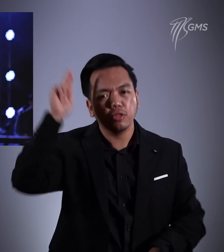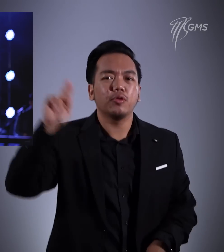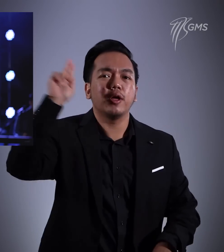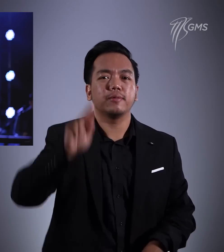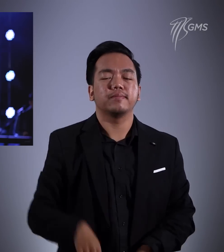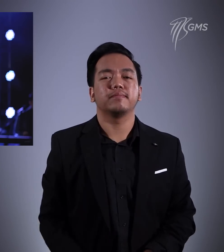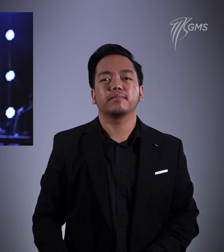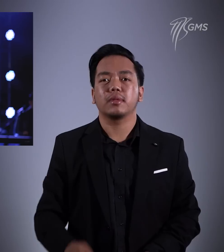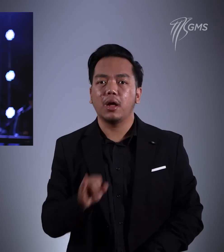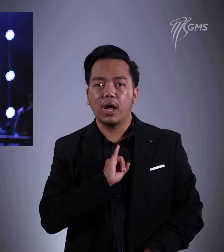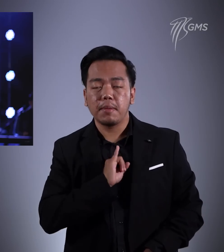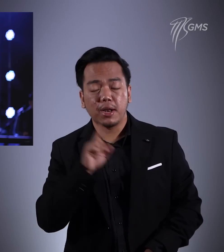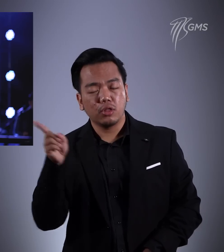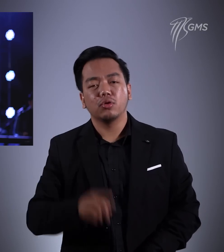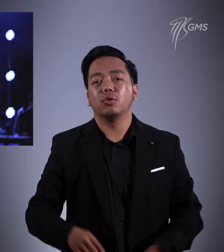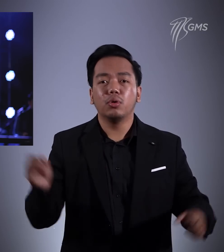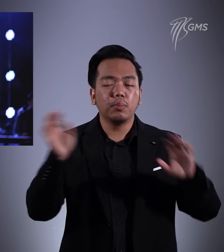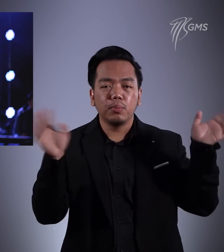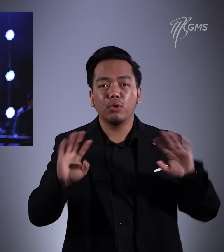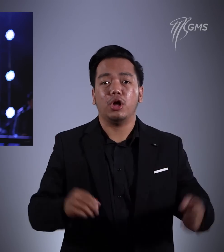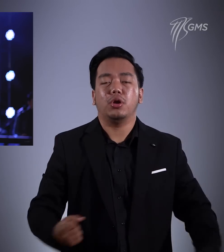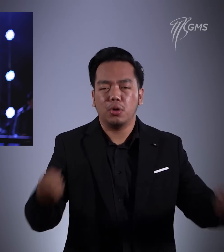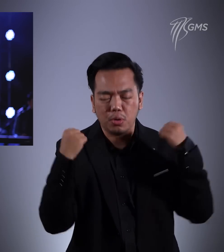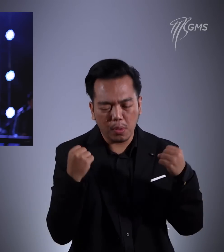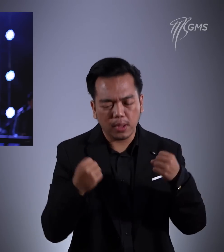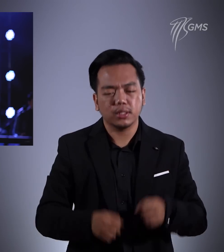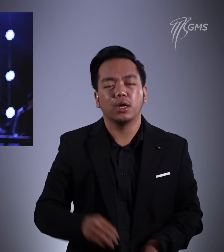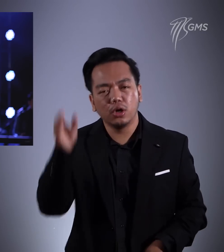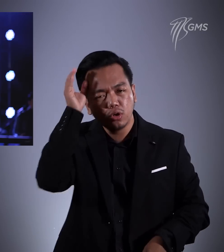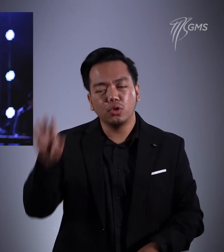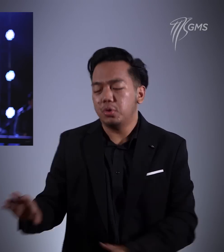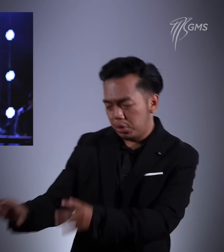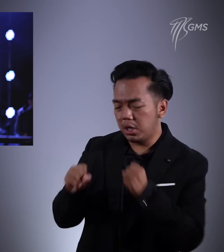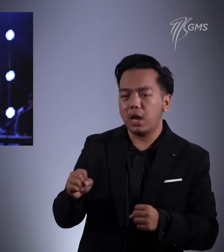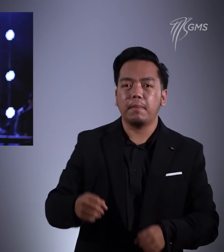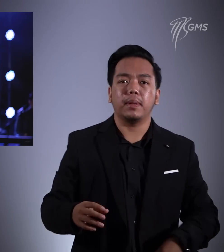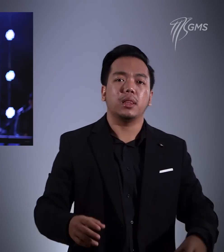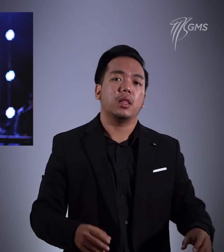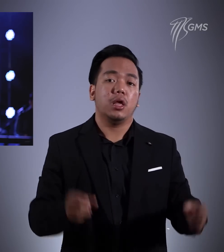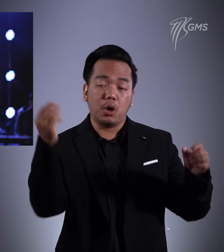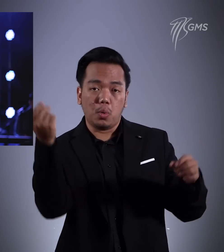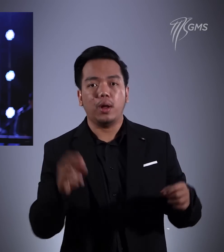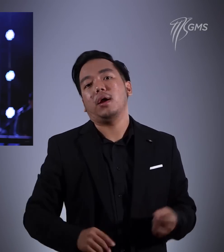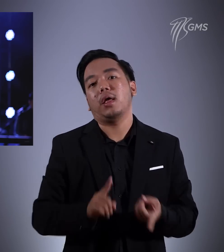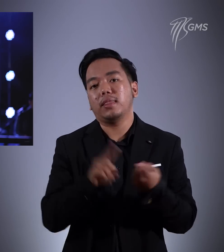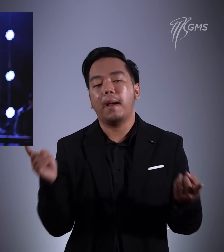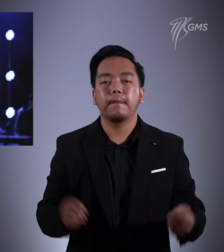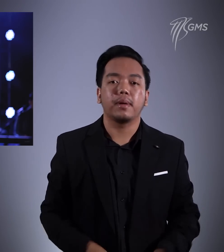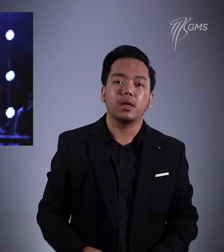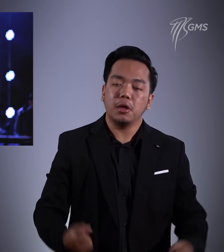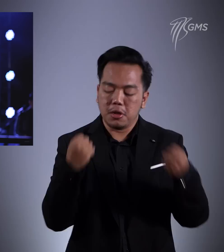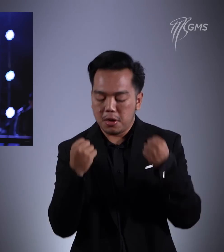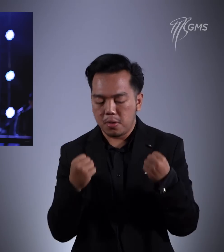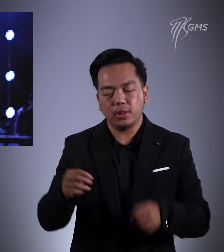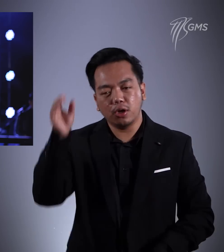mendapatkan barang atau memperoleh benda. Iman itu adalah kekuatan lebih untuk memperhatikan orang lain juga. Saya berikan